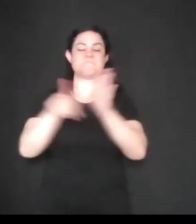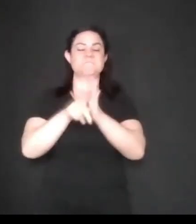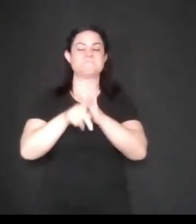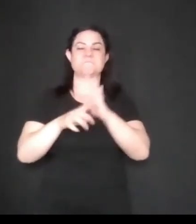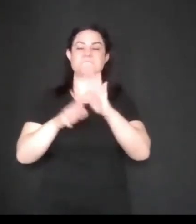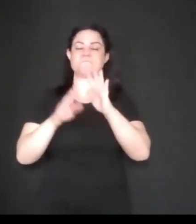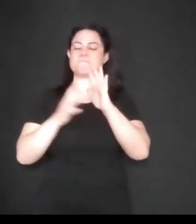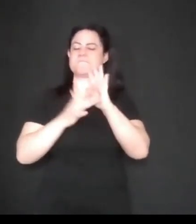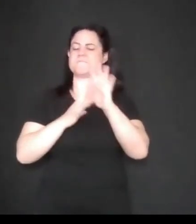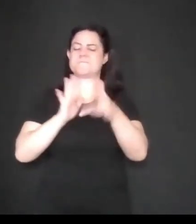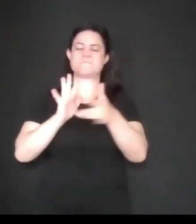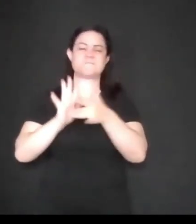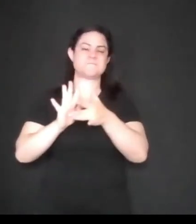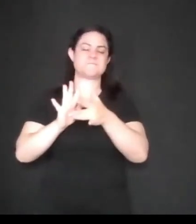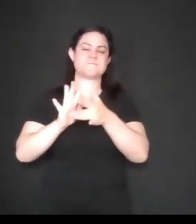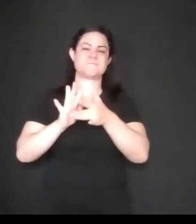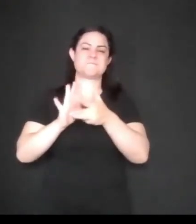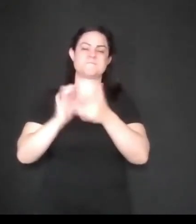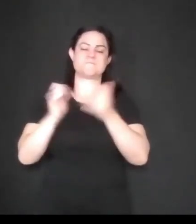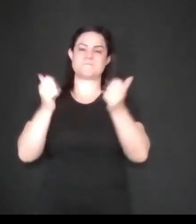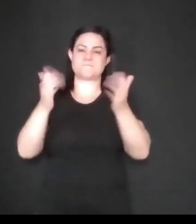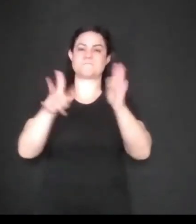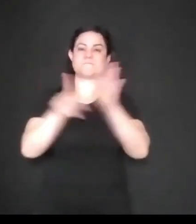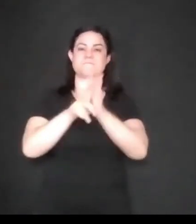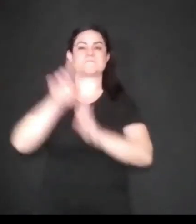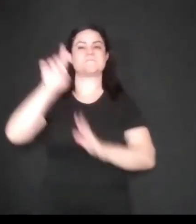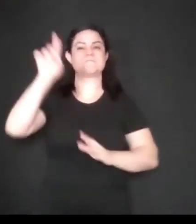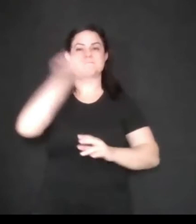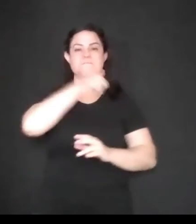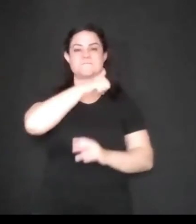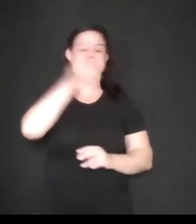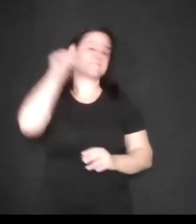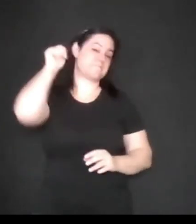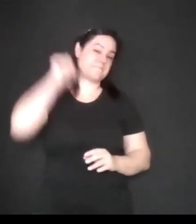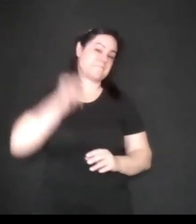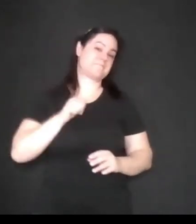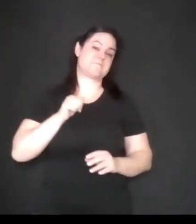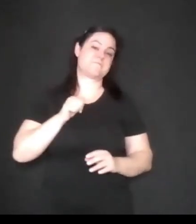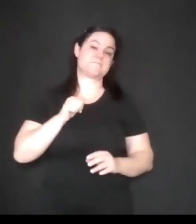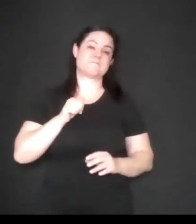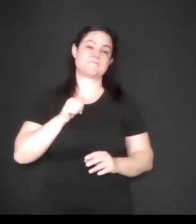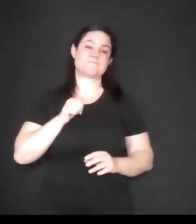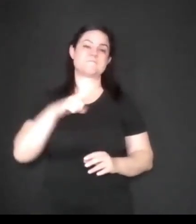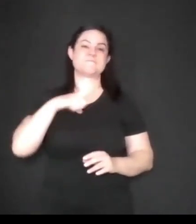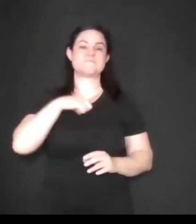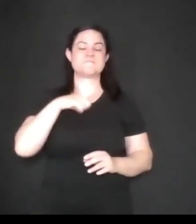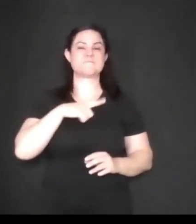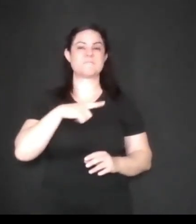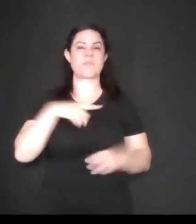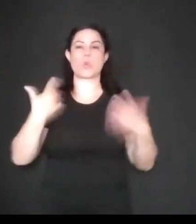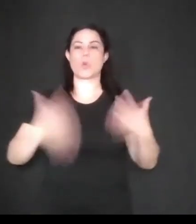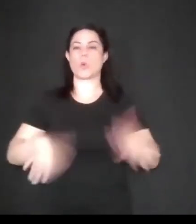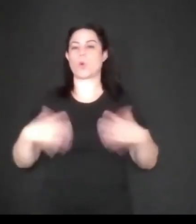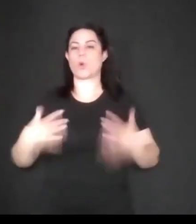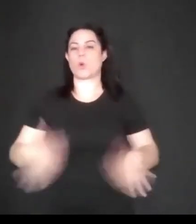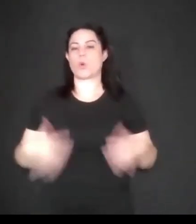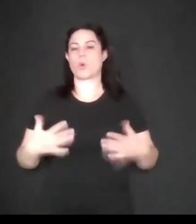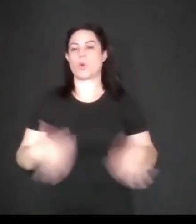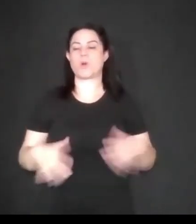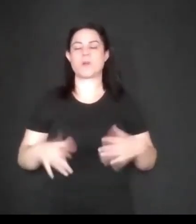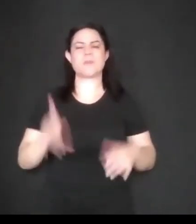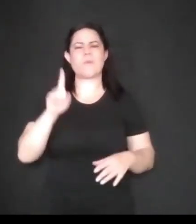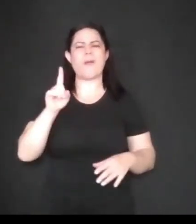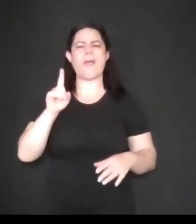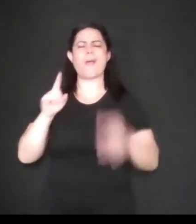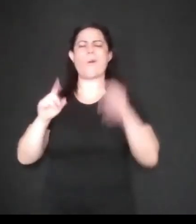si mesmo, como sacrifício para a nossa propiciação. Olha que coisa incrível! Não é o homem que